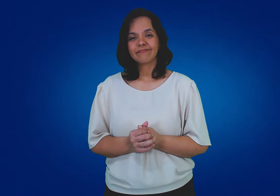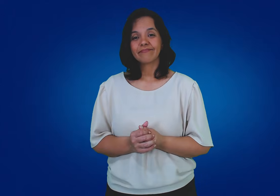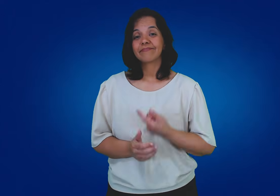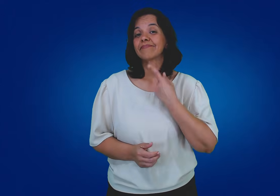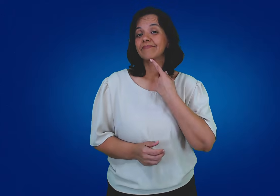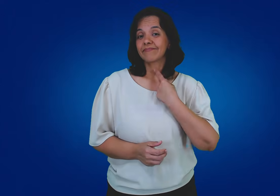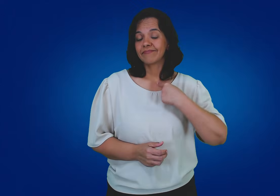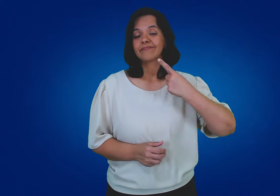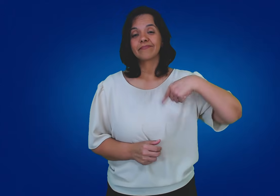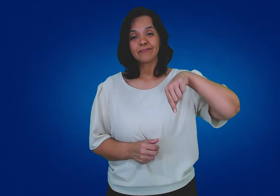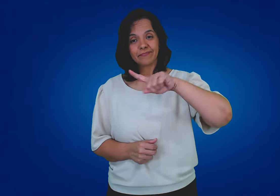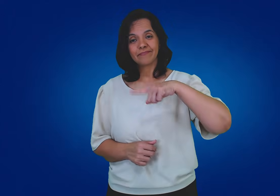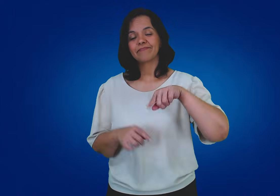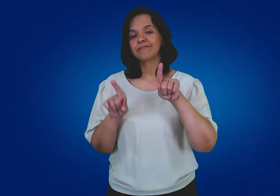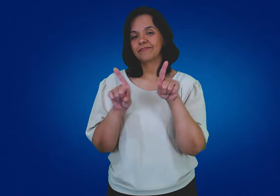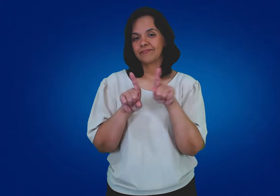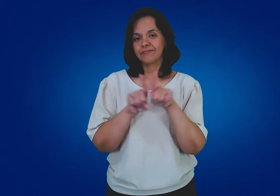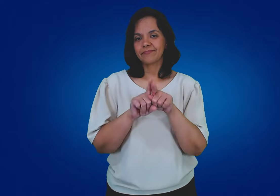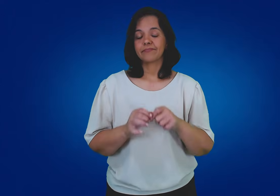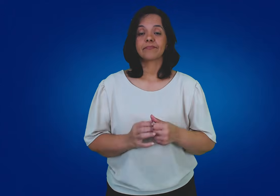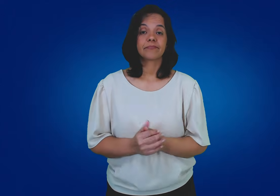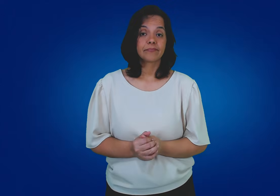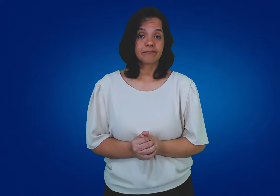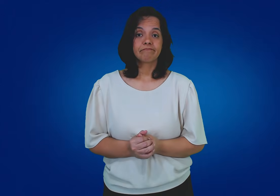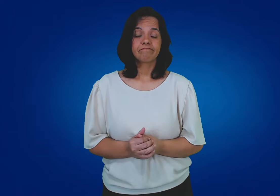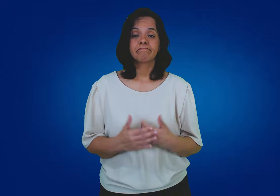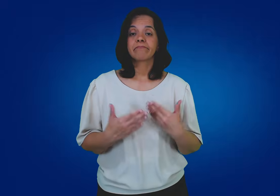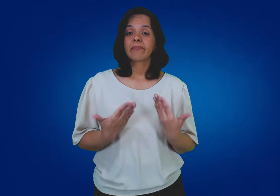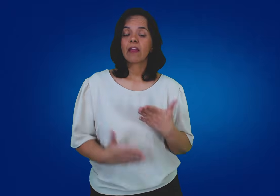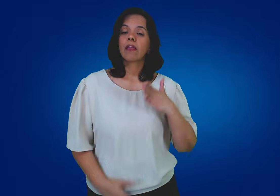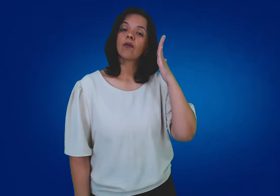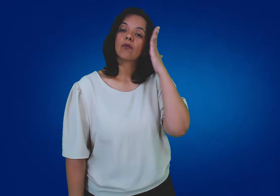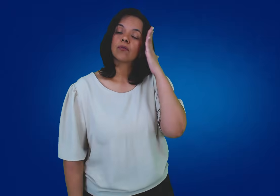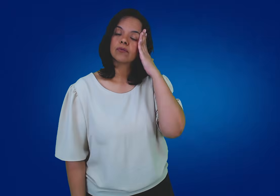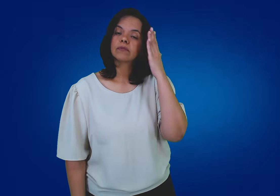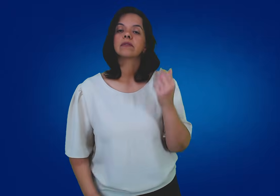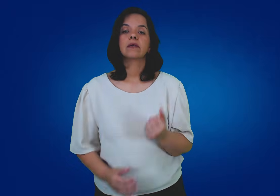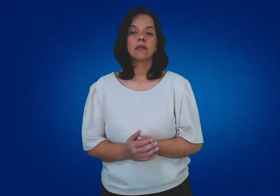Eu quero viver esses princípios, eu acredito neles.